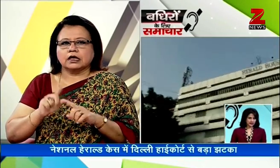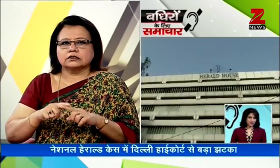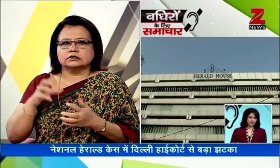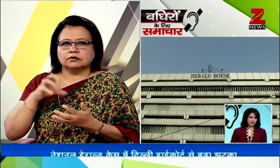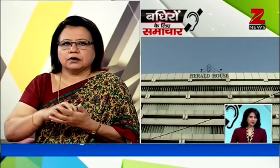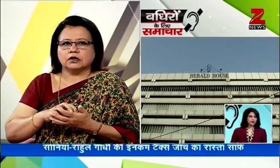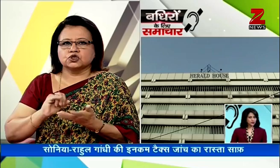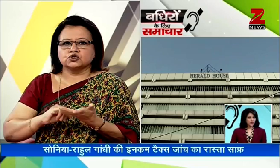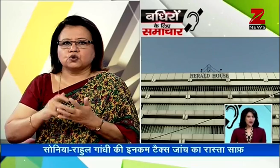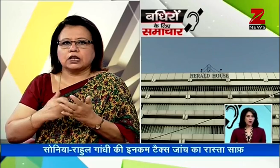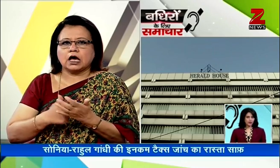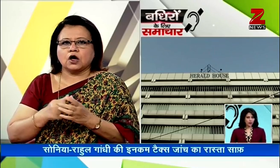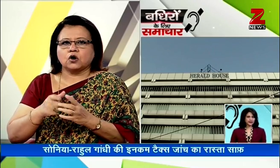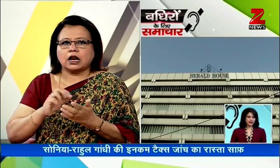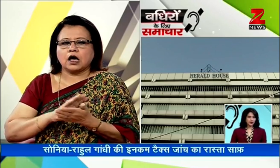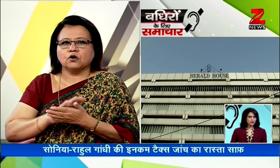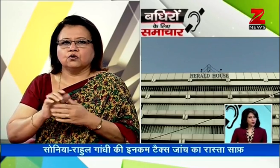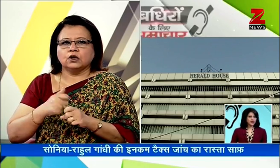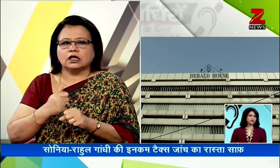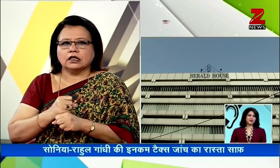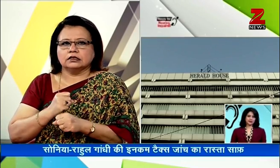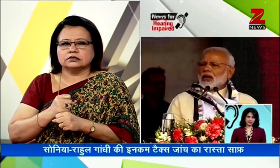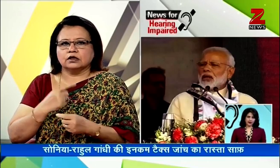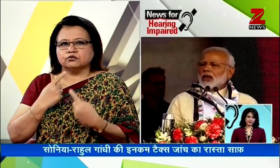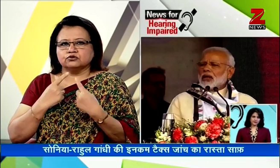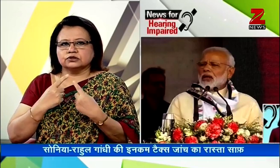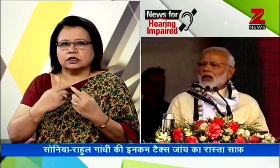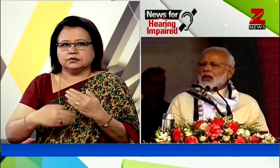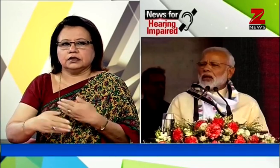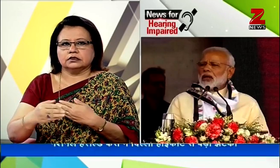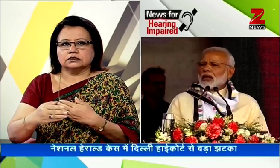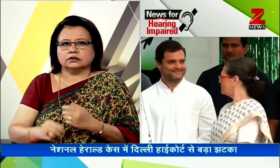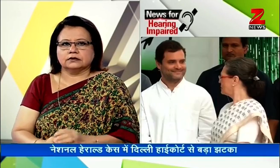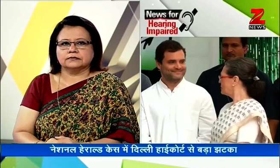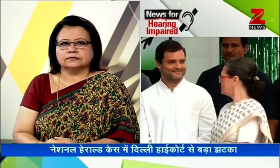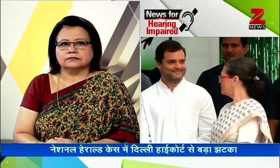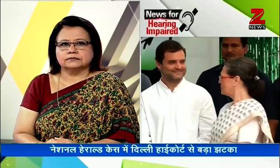इनकम टैक्स डिपार्टमेंट सोनिया और राहुल से पूछताछ भी कर सकता है।